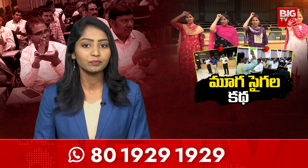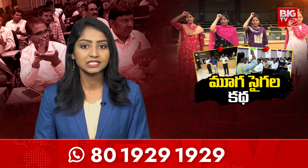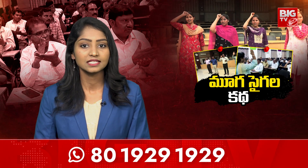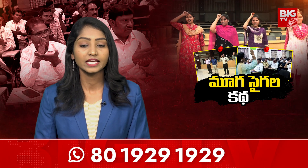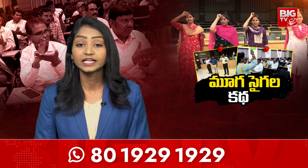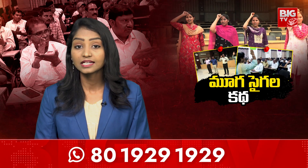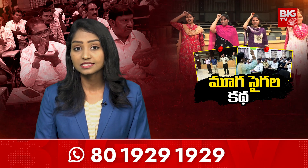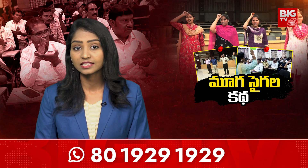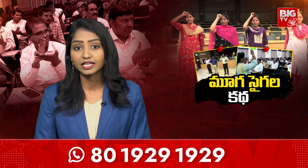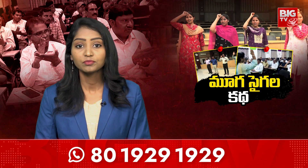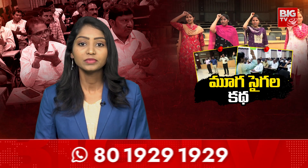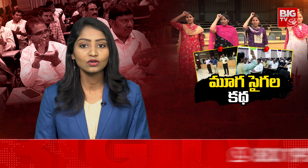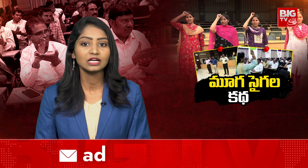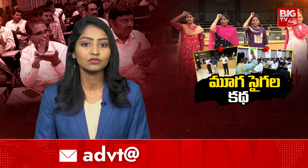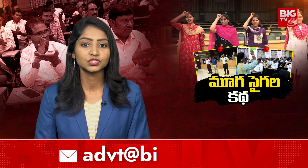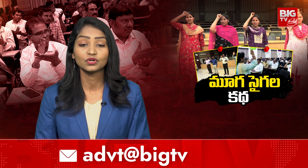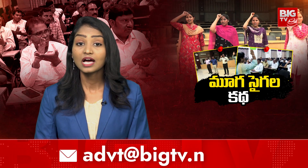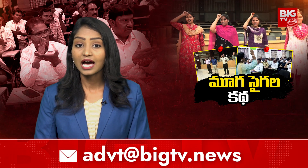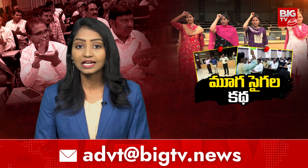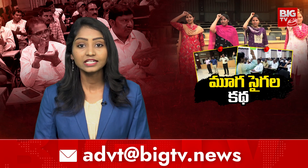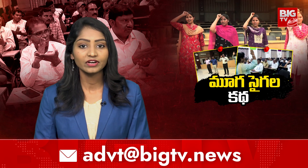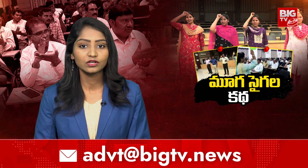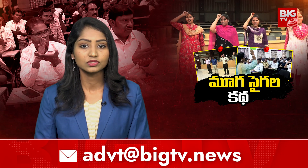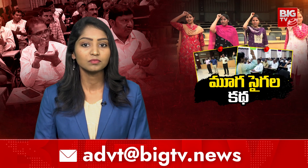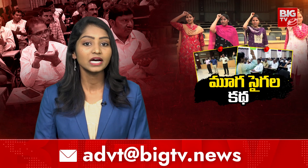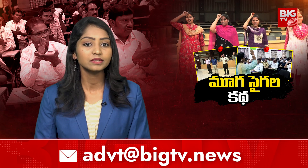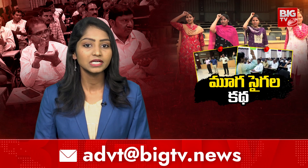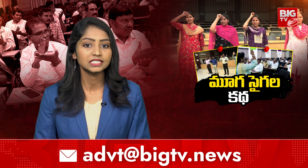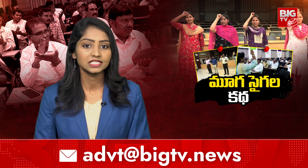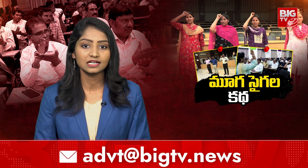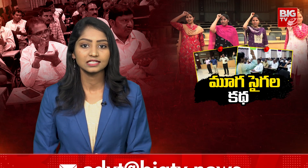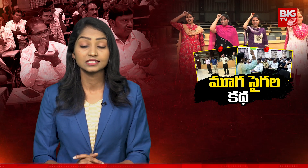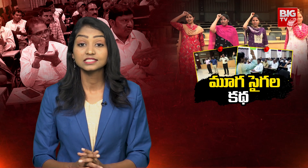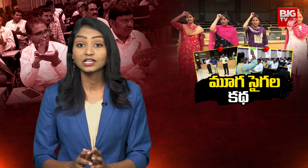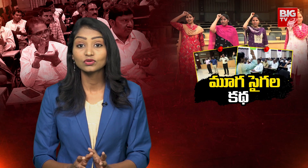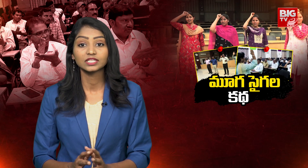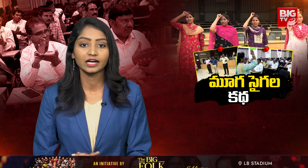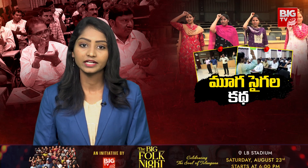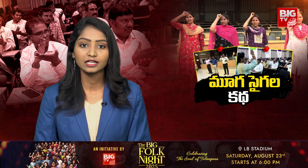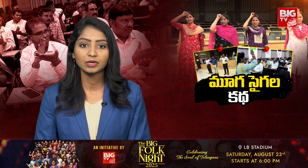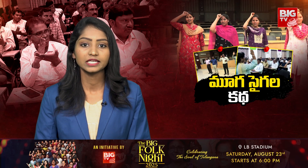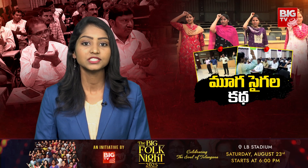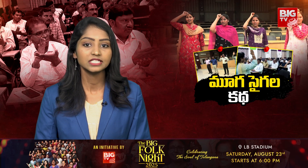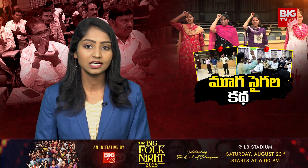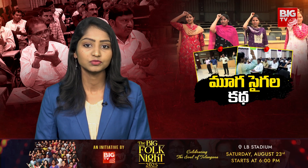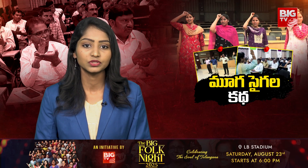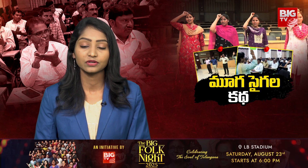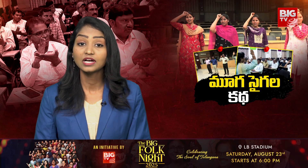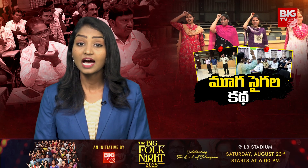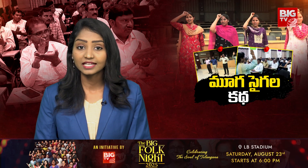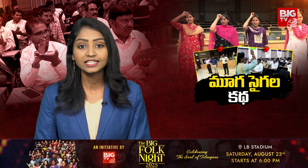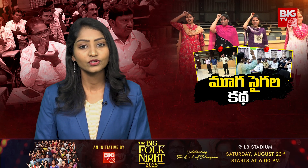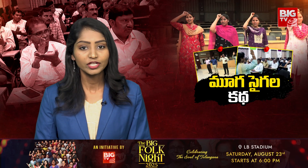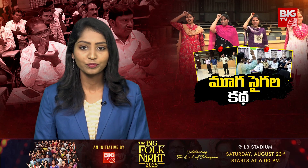చదువుకోని వారి పరిస్థితి ఏంటన్న సందేహం మీలో కలగవచ్చు. అలాంటి వారి కోసం కరీంనగర్ జిల్లా కలెక్టర్ సరికొత్త కార్యక్రమానికి శ్రీకారం